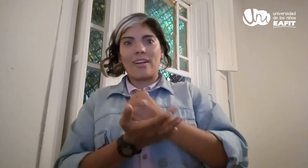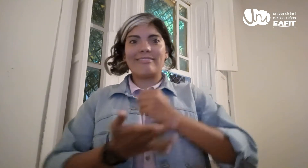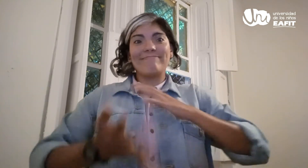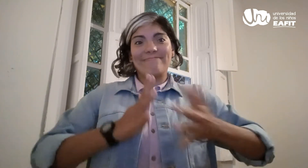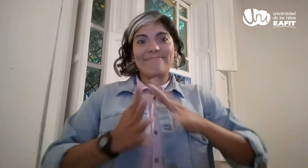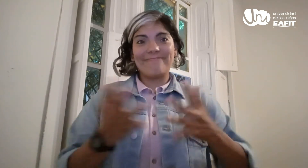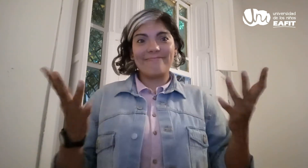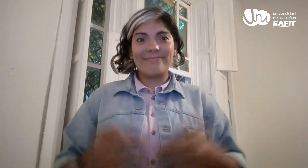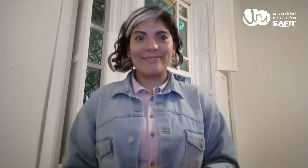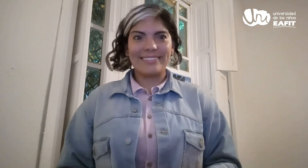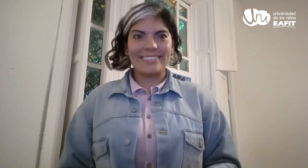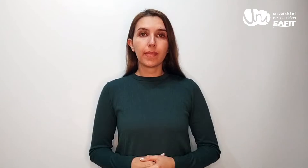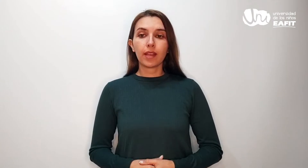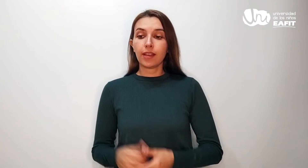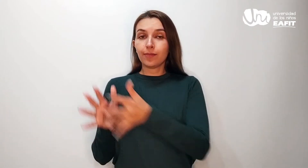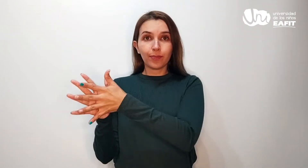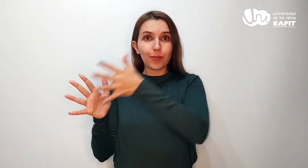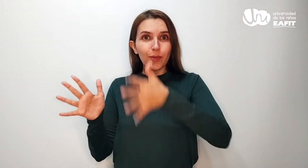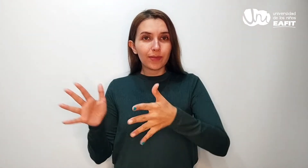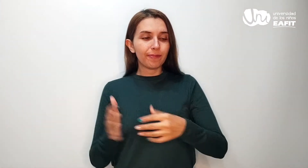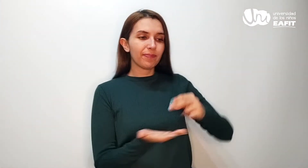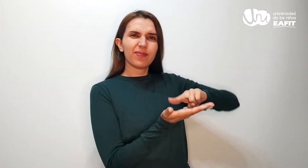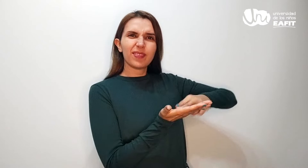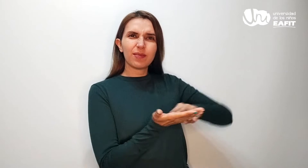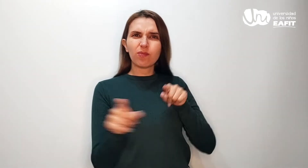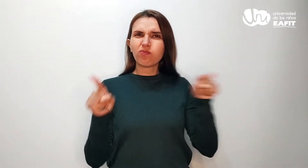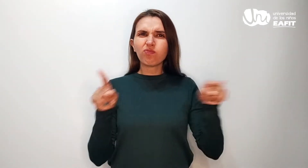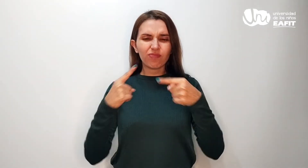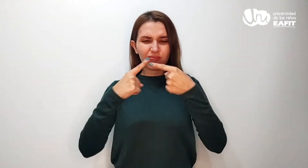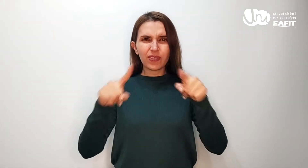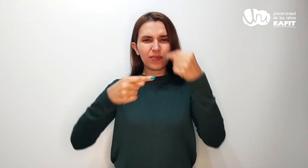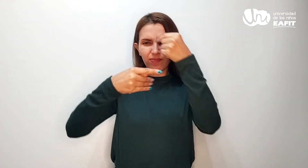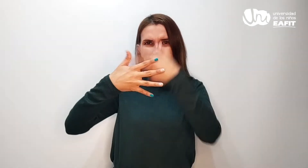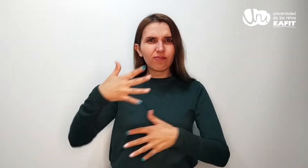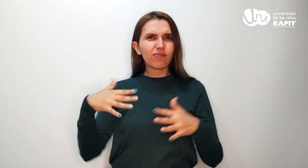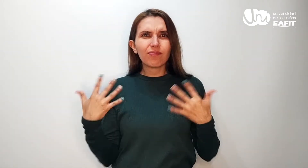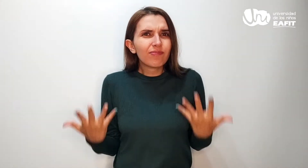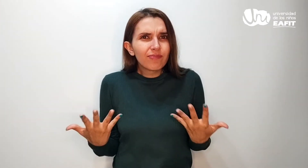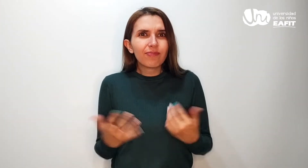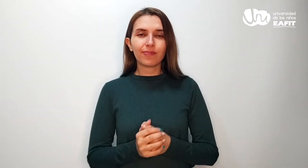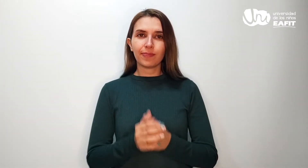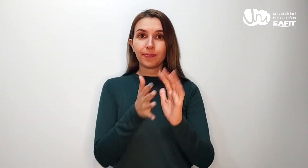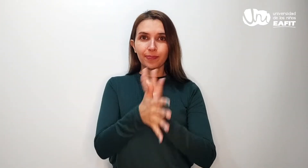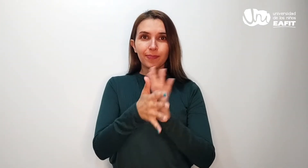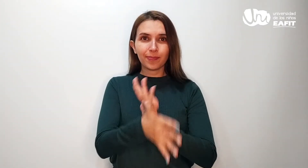tenga cabida. Miladis, cuéntanos cuál es la diferencia entre los modelos de lengua y cultura y los intérpretes de lengua de